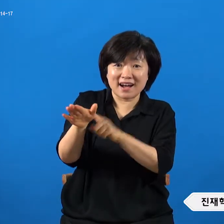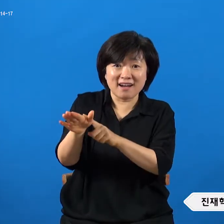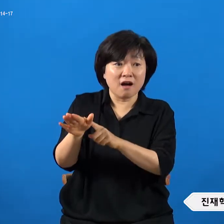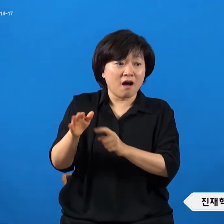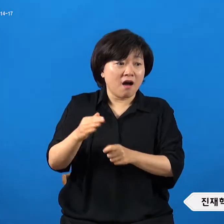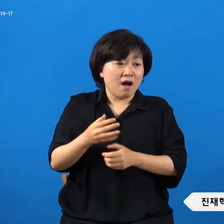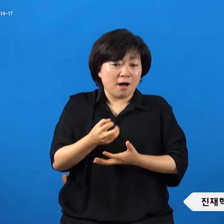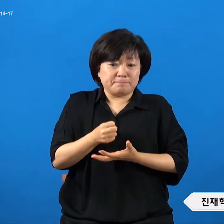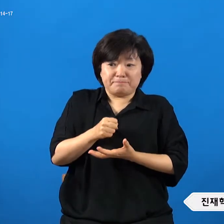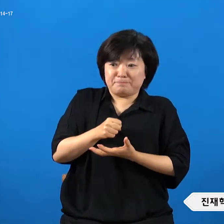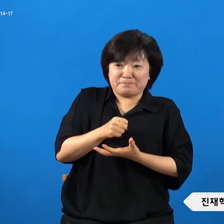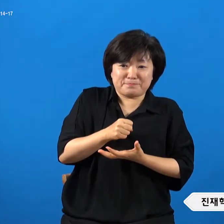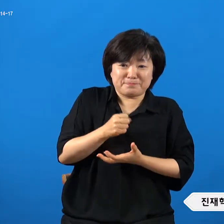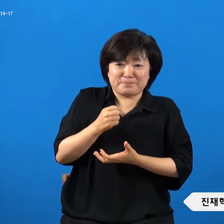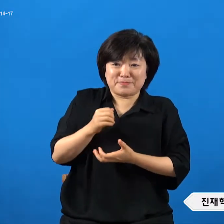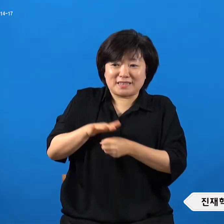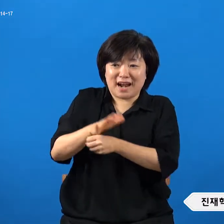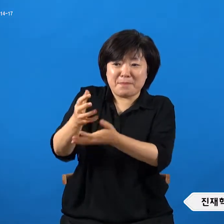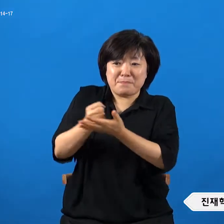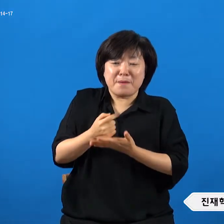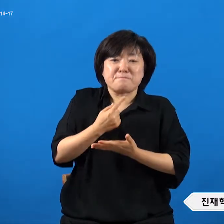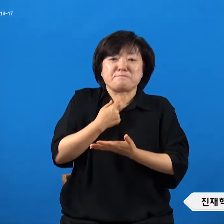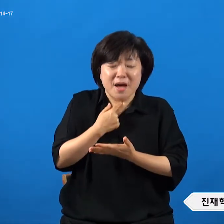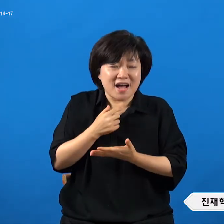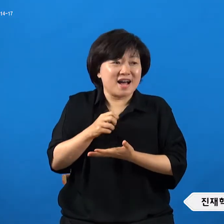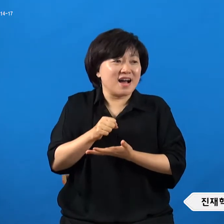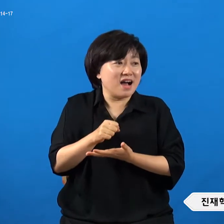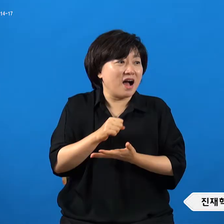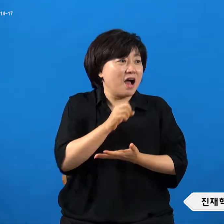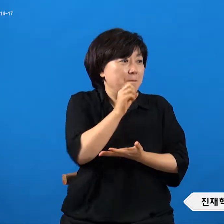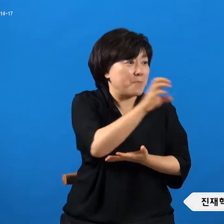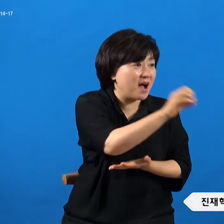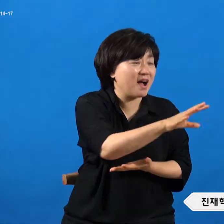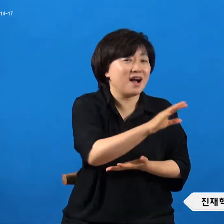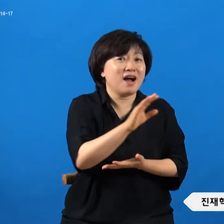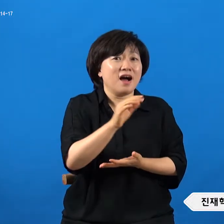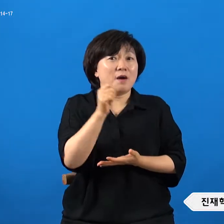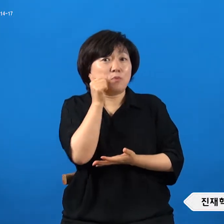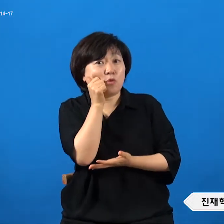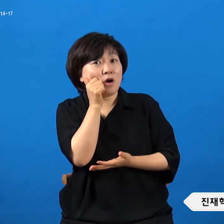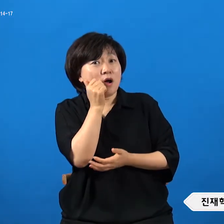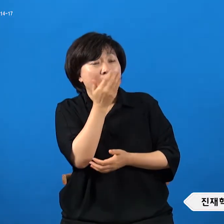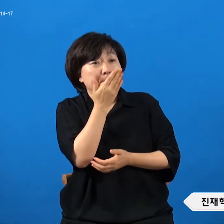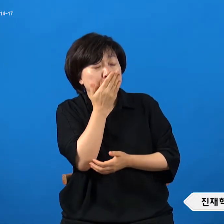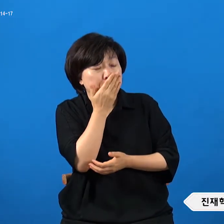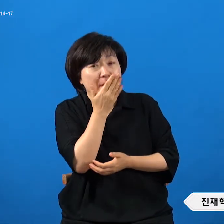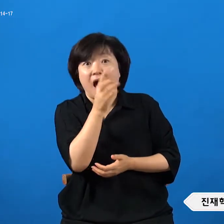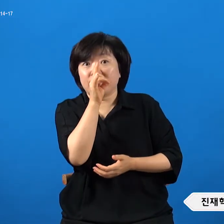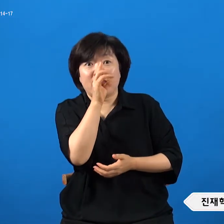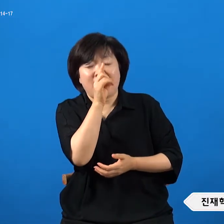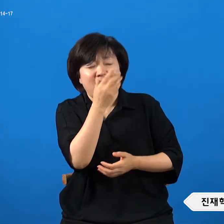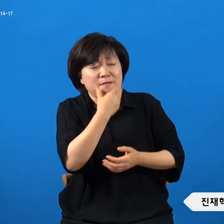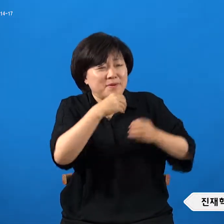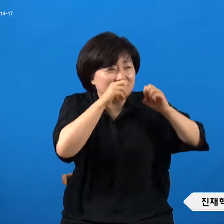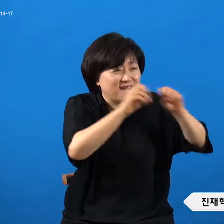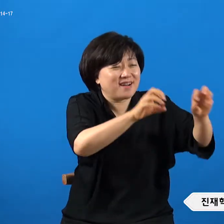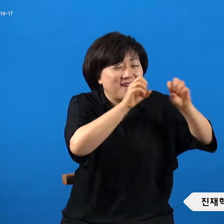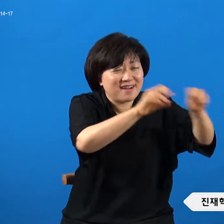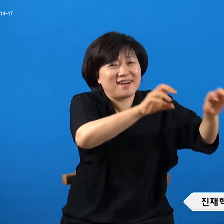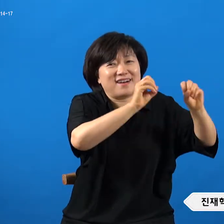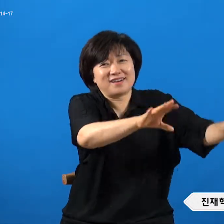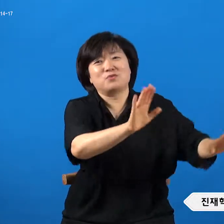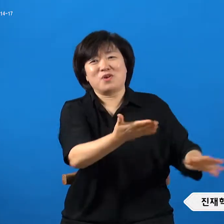않고는 나누지 않고는 견딜 수 없는 그의 마음이 되었다라고 그는 고백하고